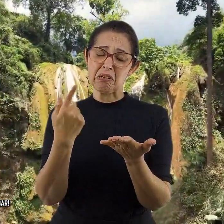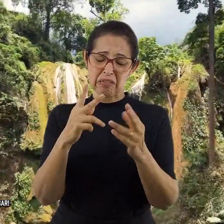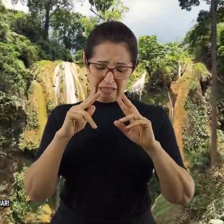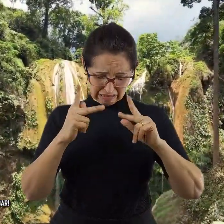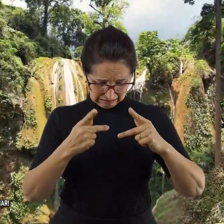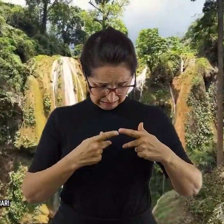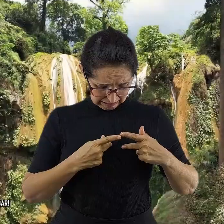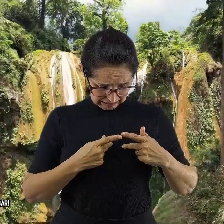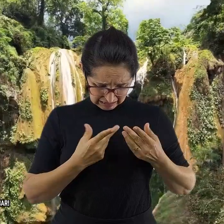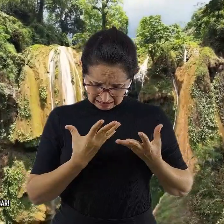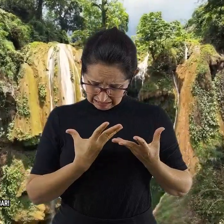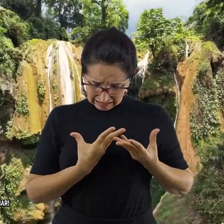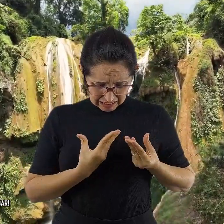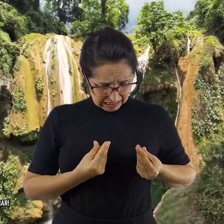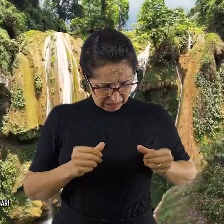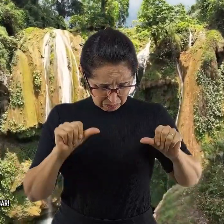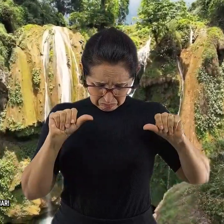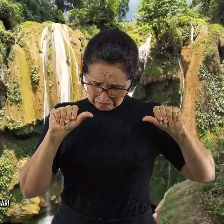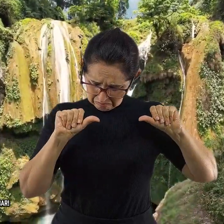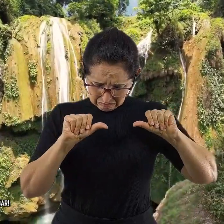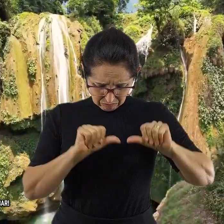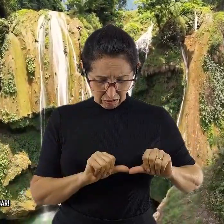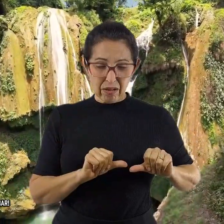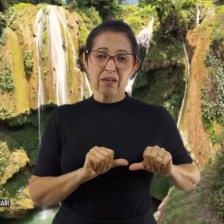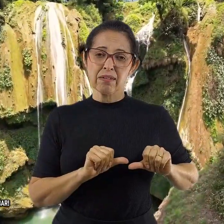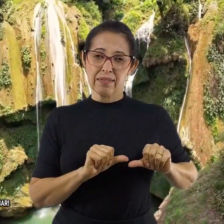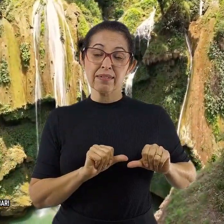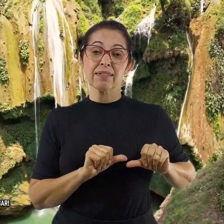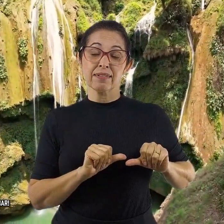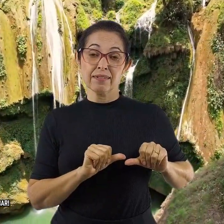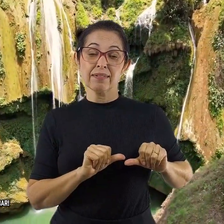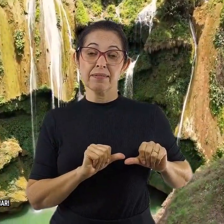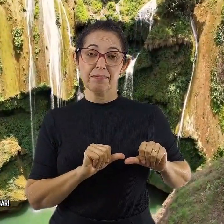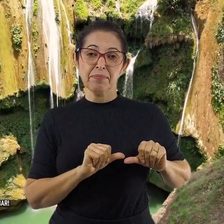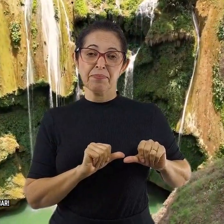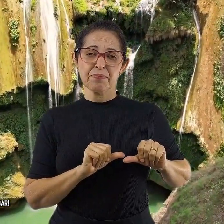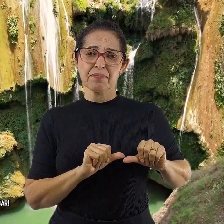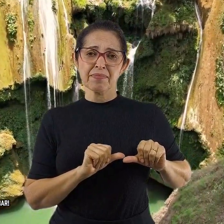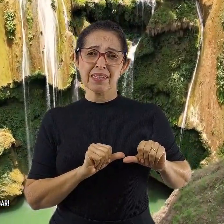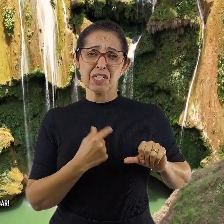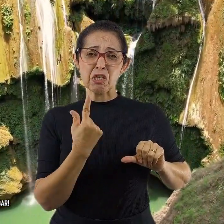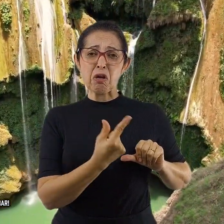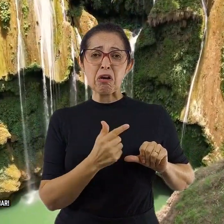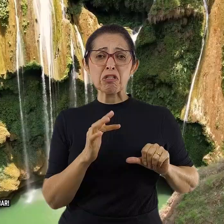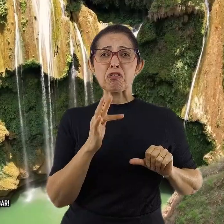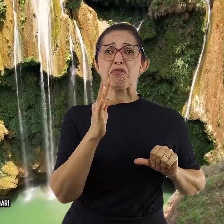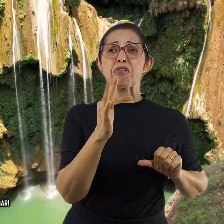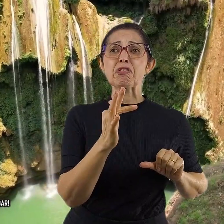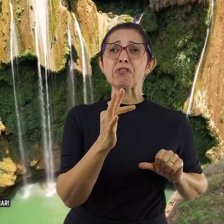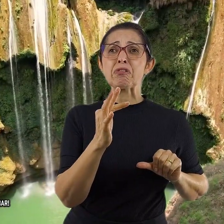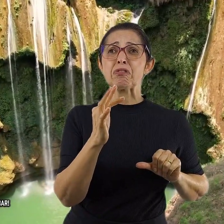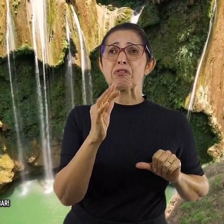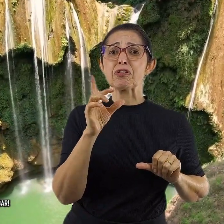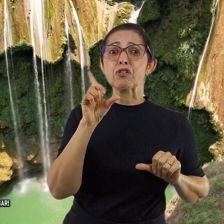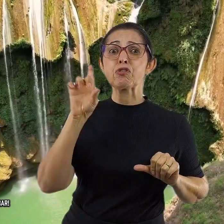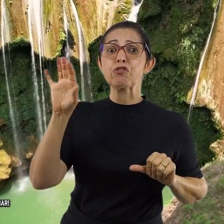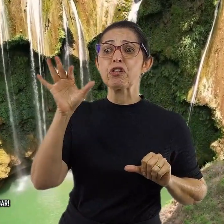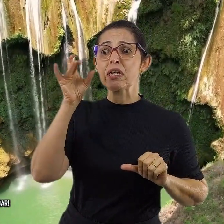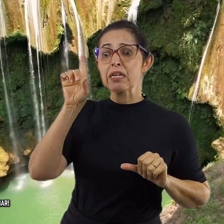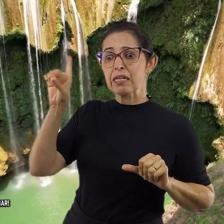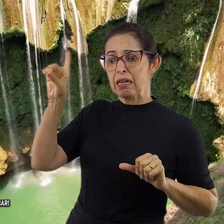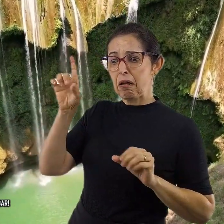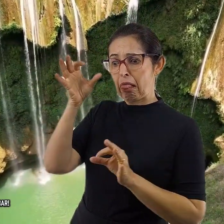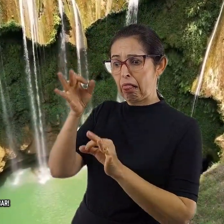miséria! Que situação deplorável! O que será de nós diante da ira de